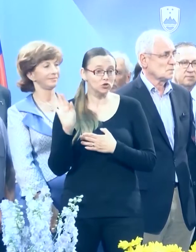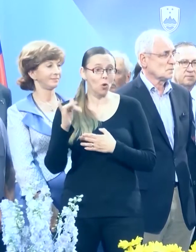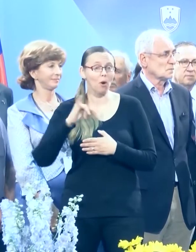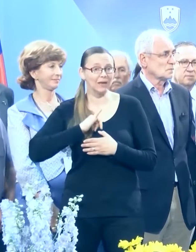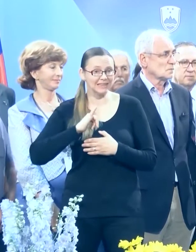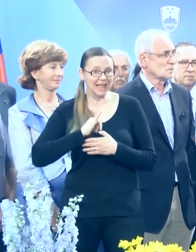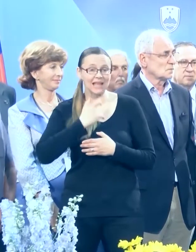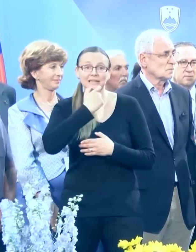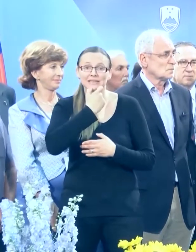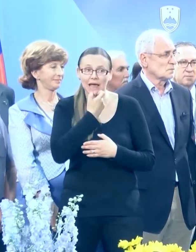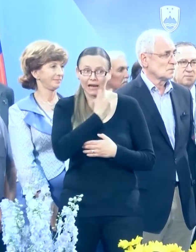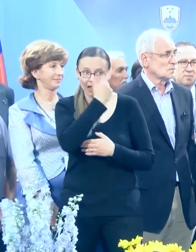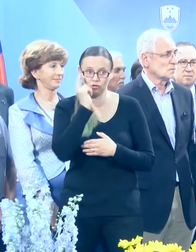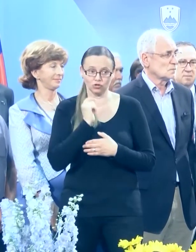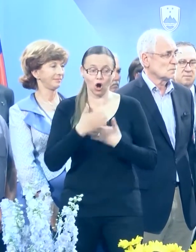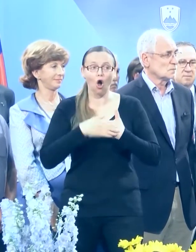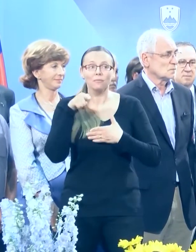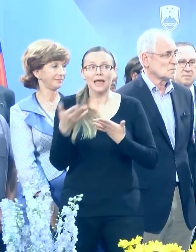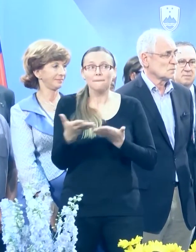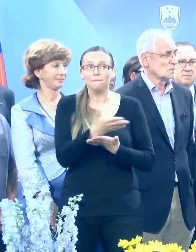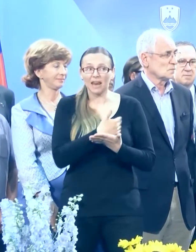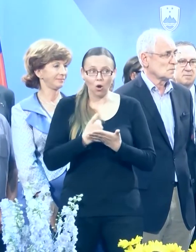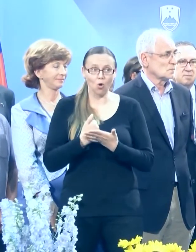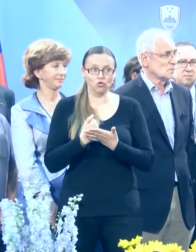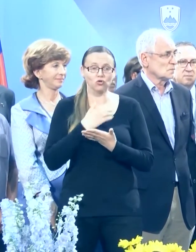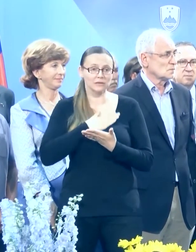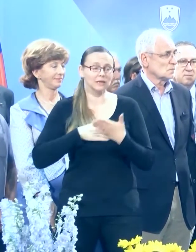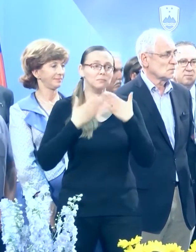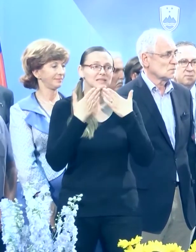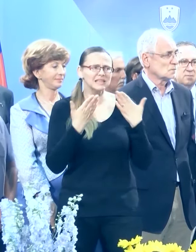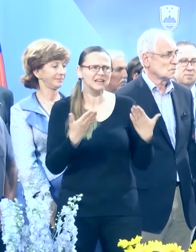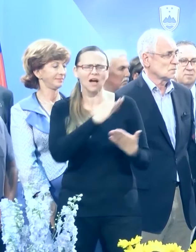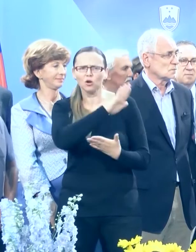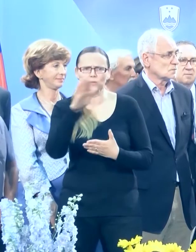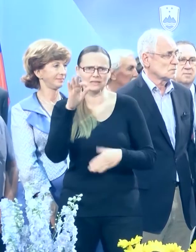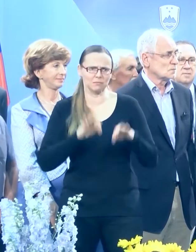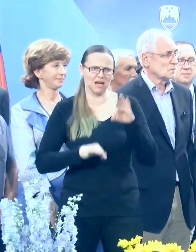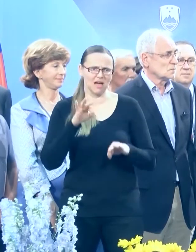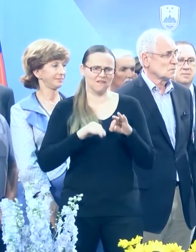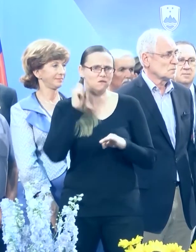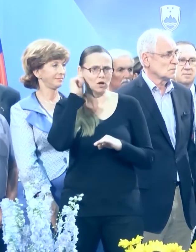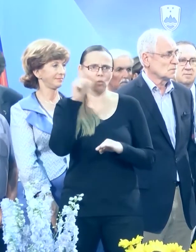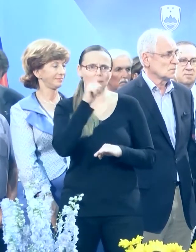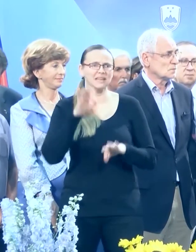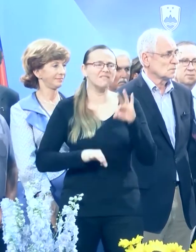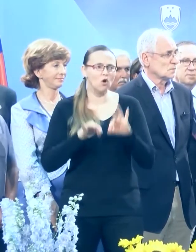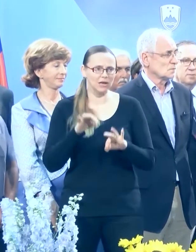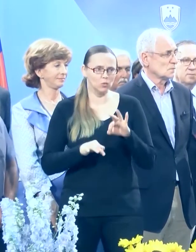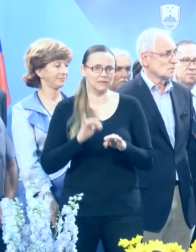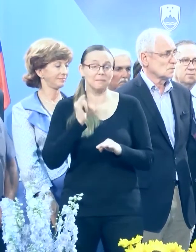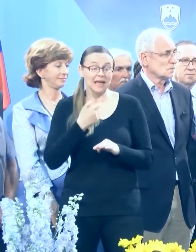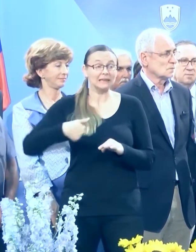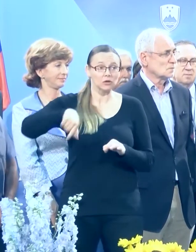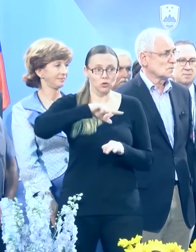interese starejših. Ob tej priložnosti bi se zahvalil vsem volivkam in volivcem, da so